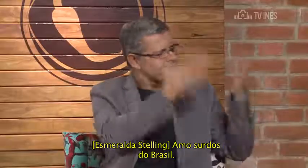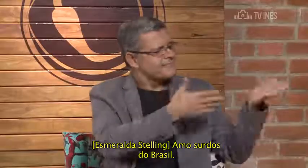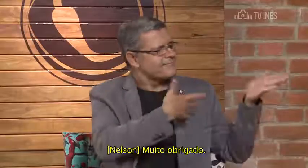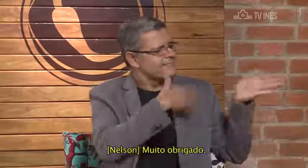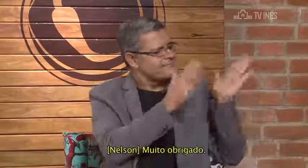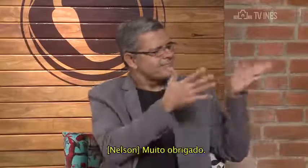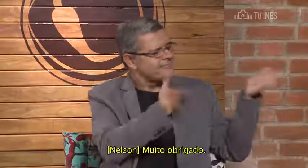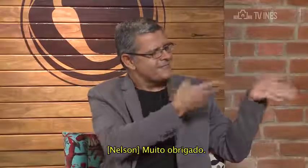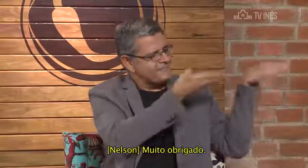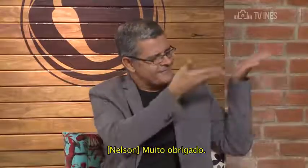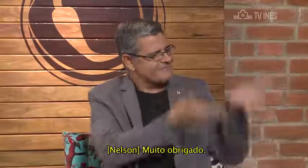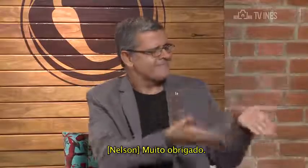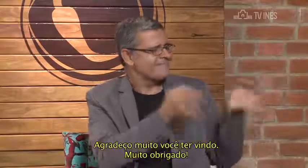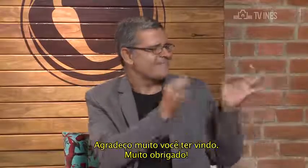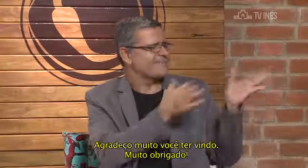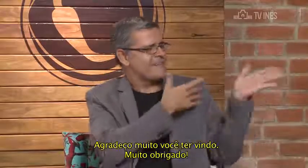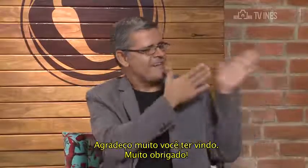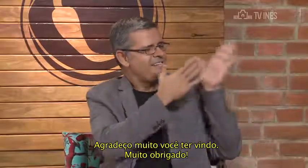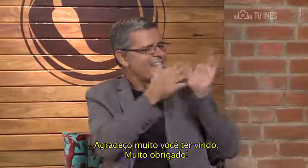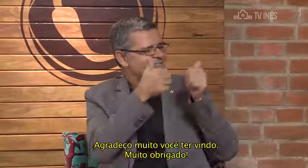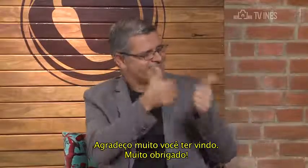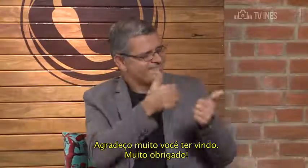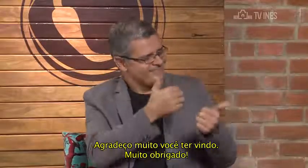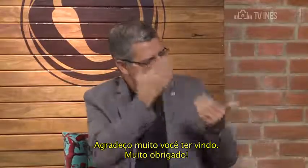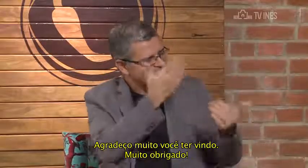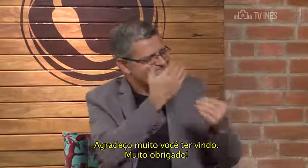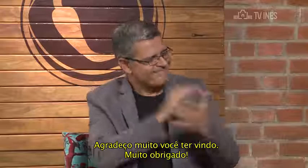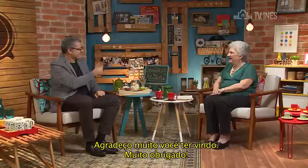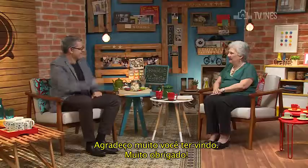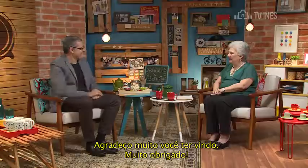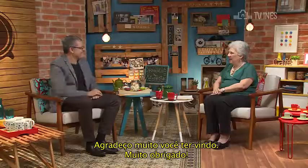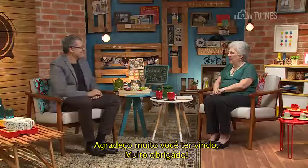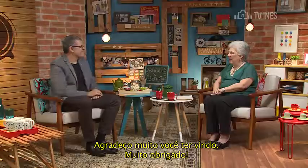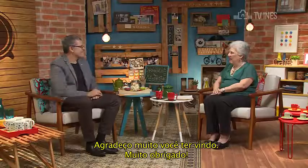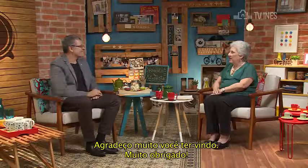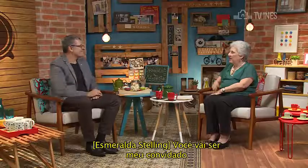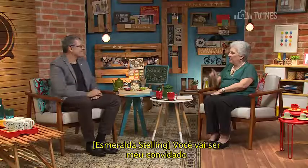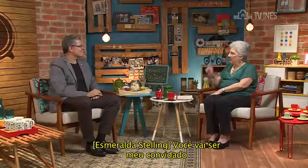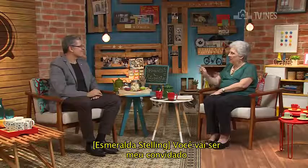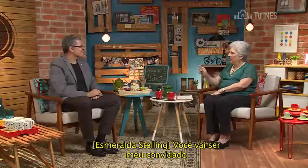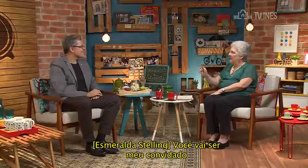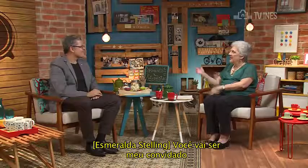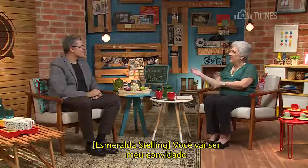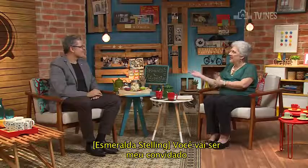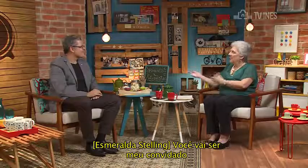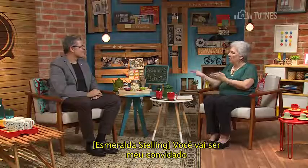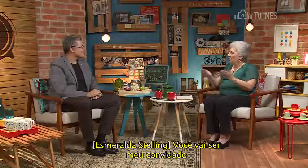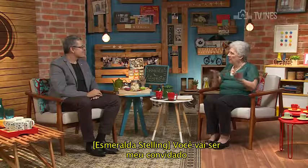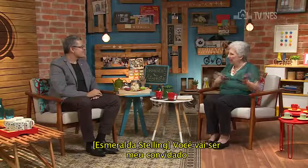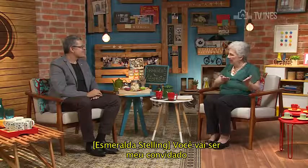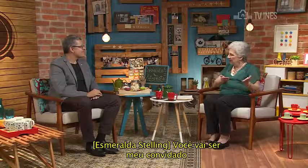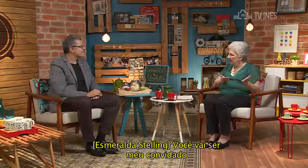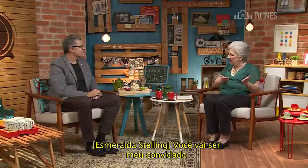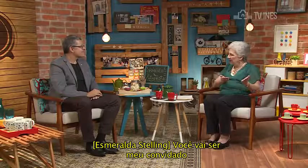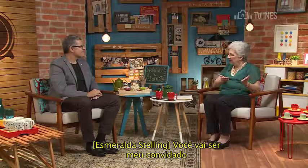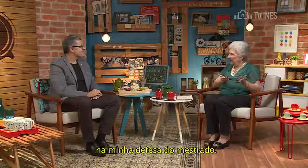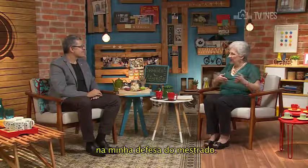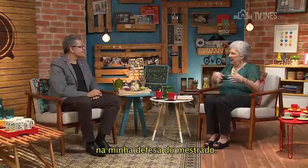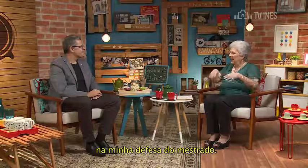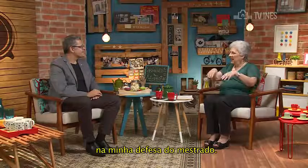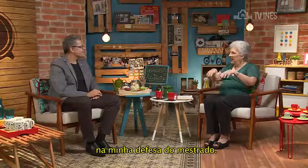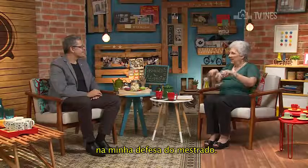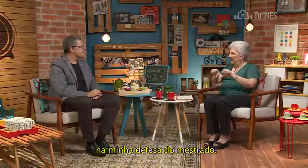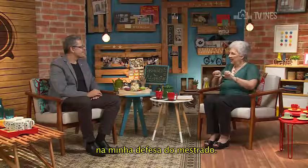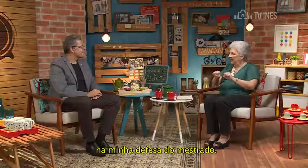Muito obrigado Agradeço muito Você ter vindo Muito obrigado Você vai ser Meu convidado